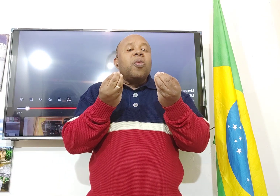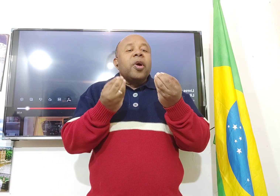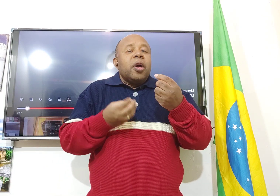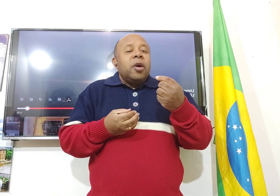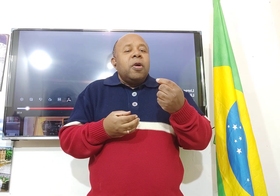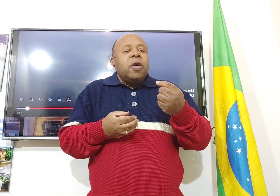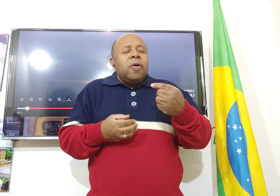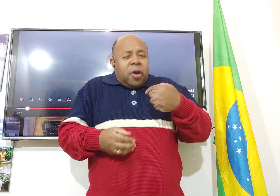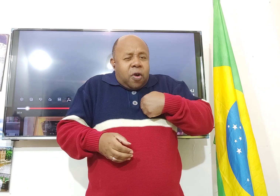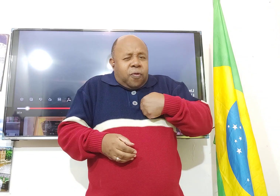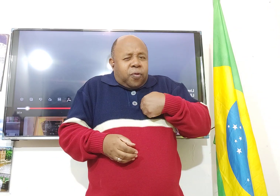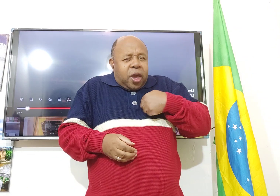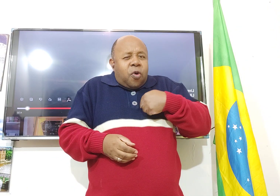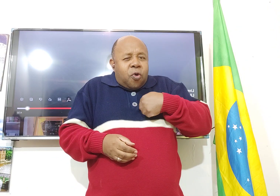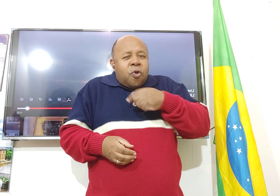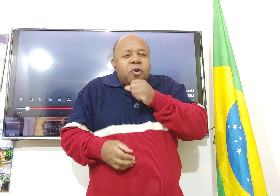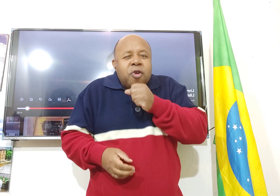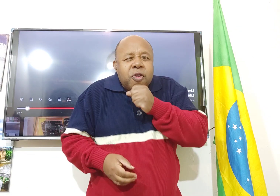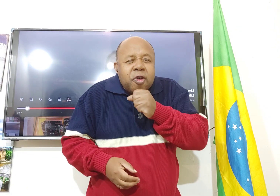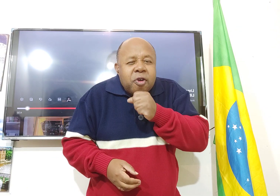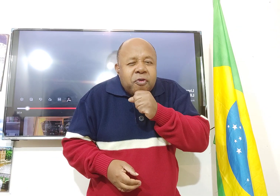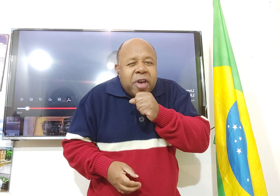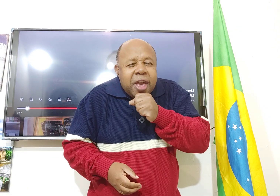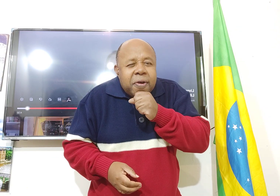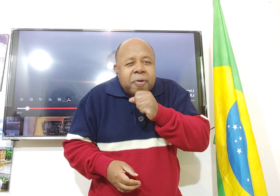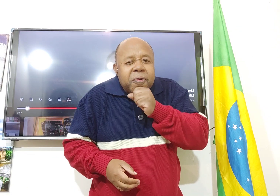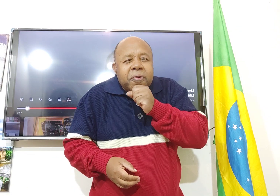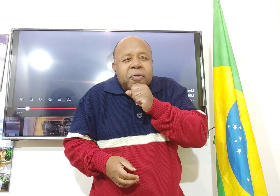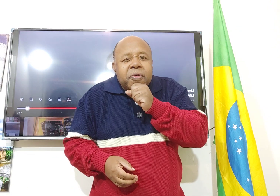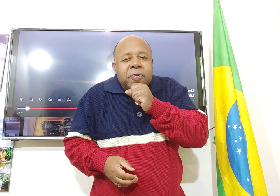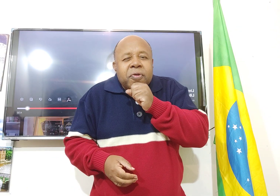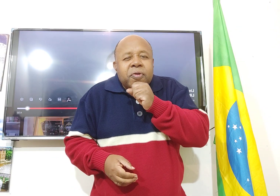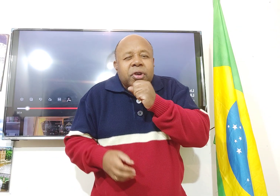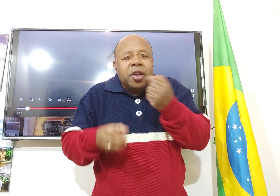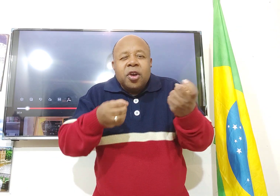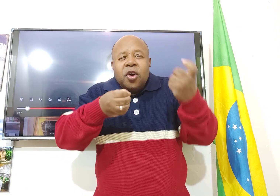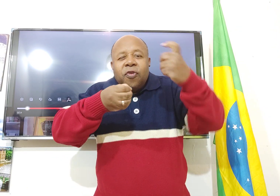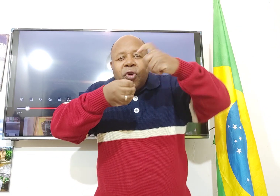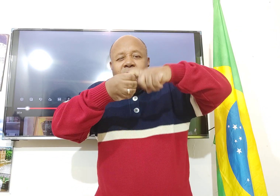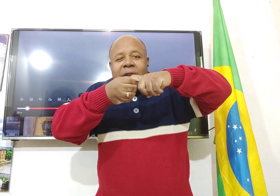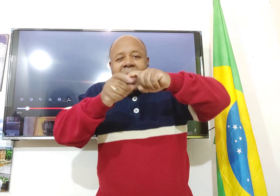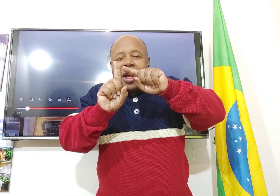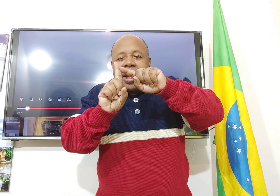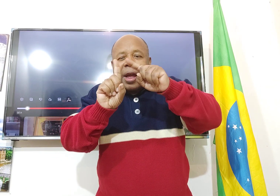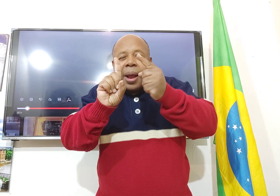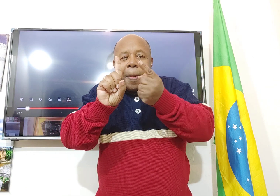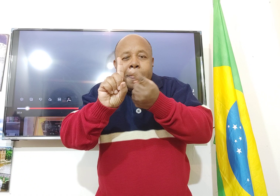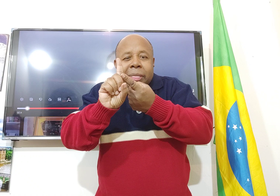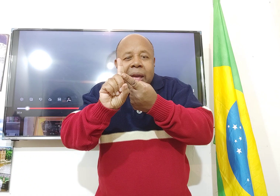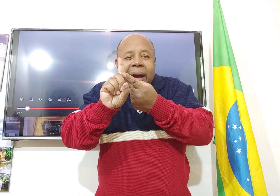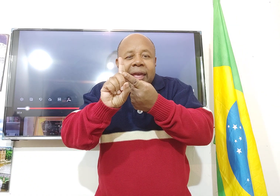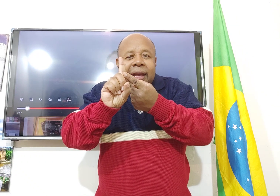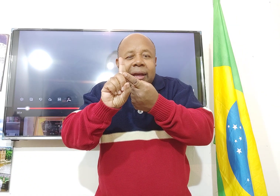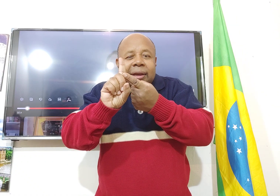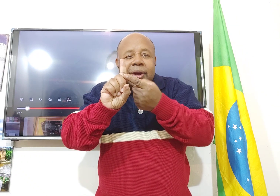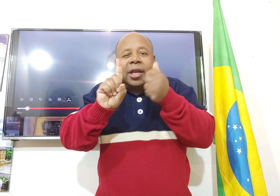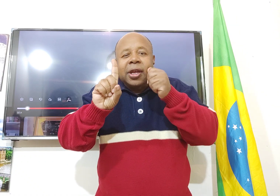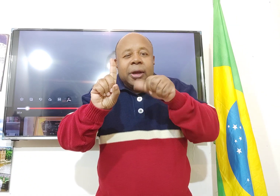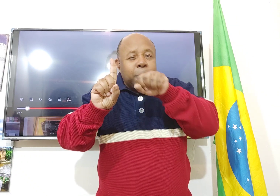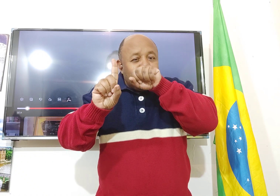Como? Eu velho. Ok? Voltar da barriga, ok?